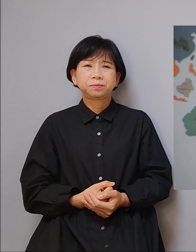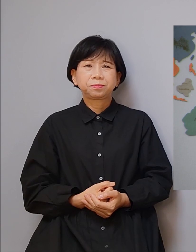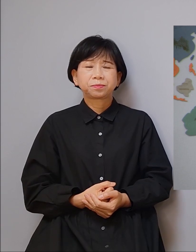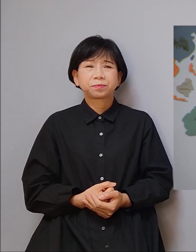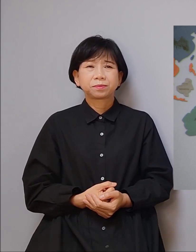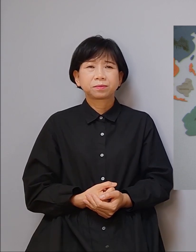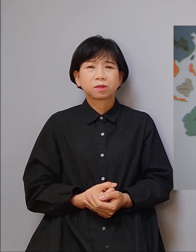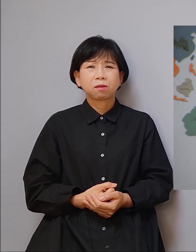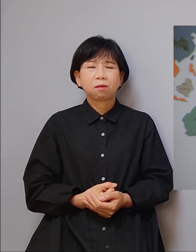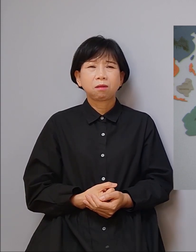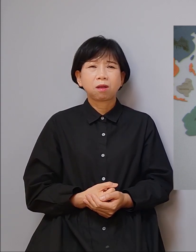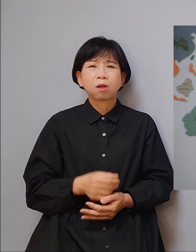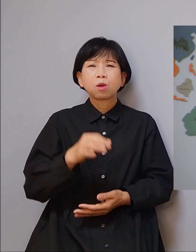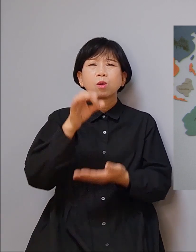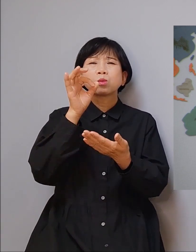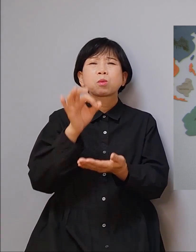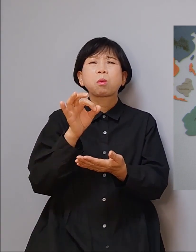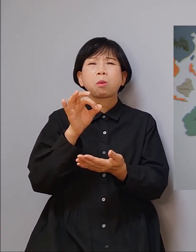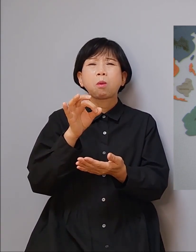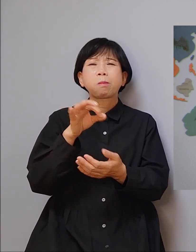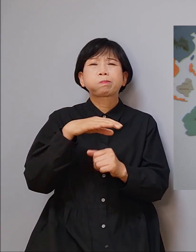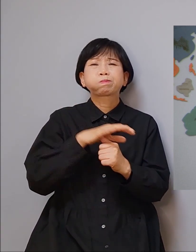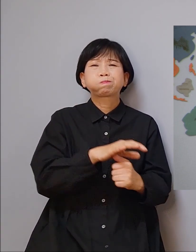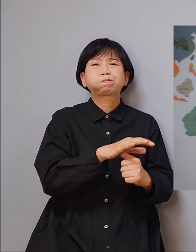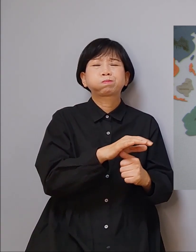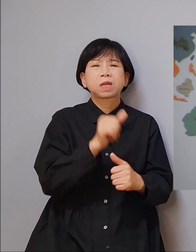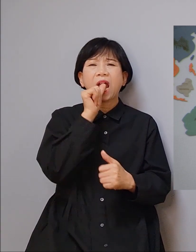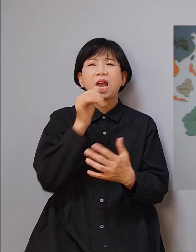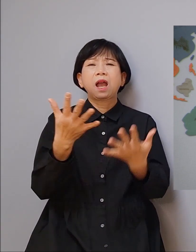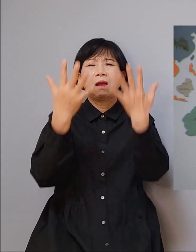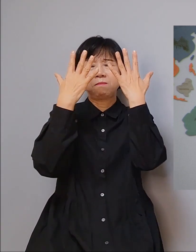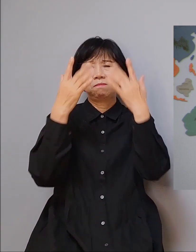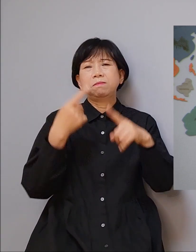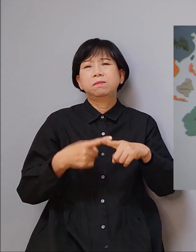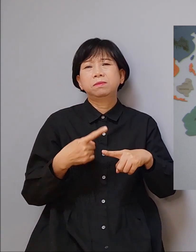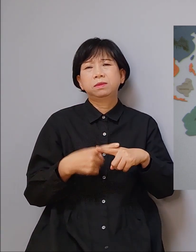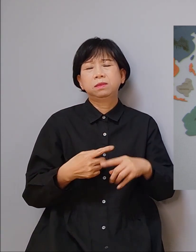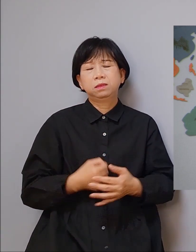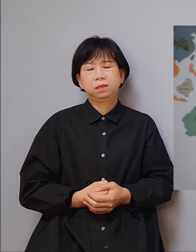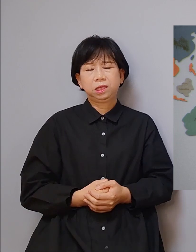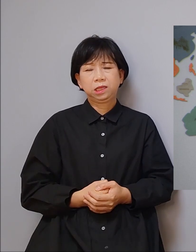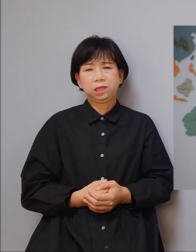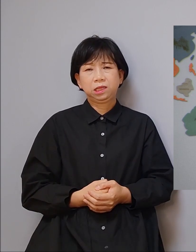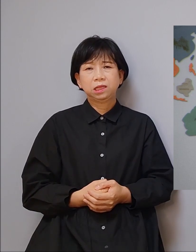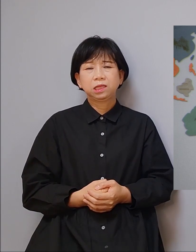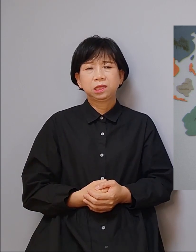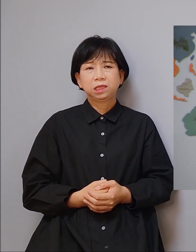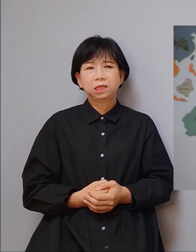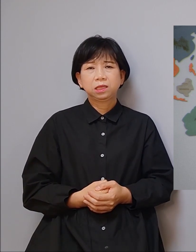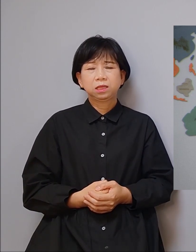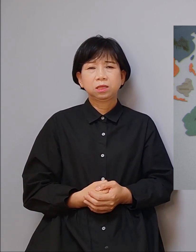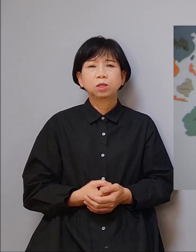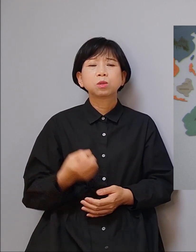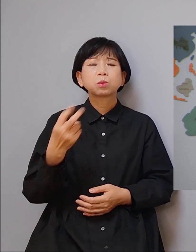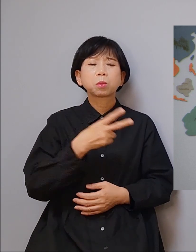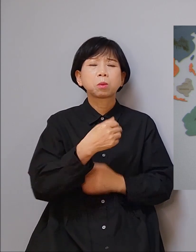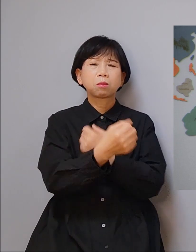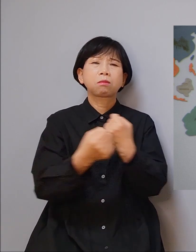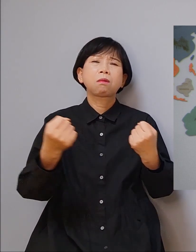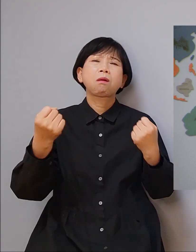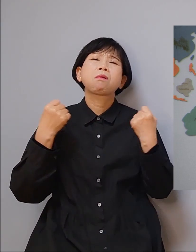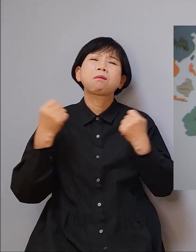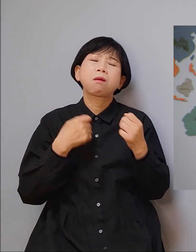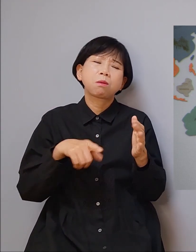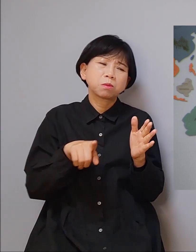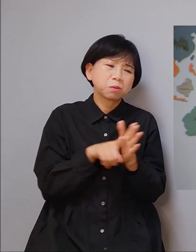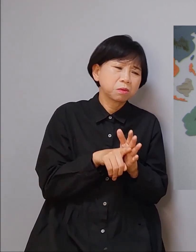근데 이 재정의 감옥에 갇혀 있는 거죠. 어떤 분들은 건강의 감옥에 갇혀 있어요. 건강을